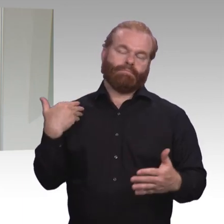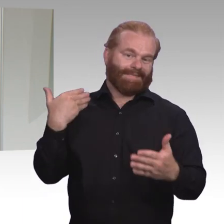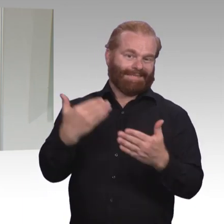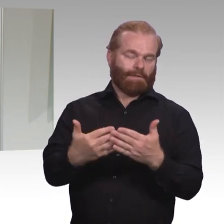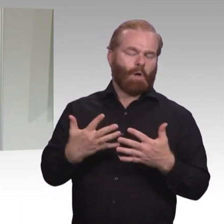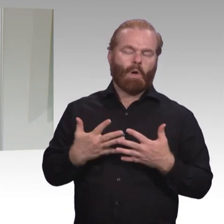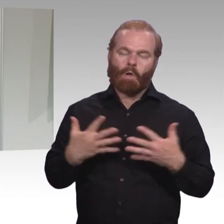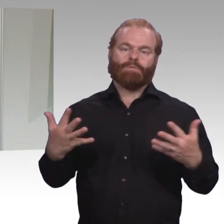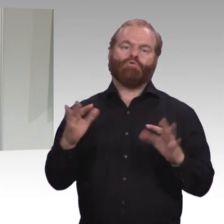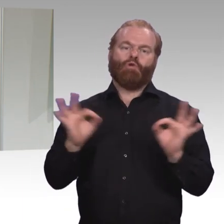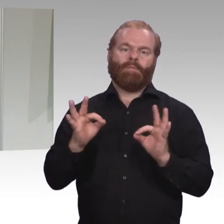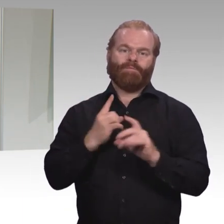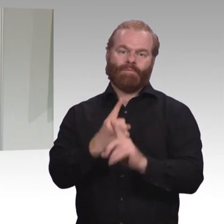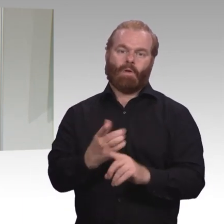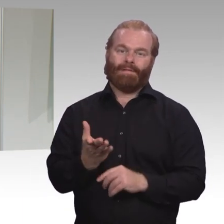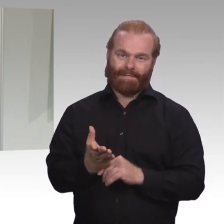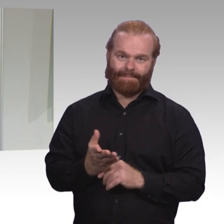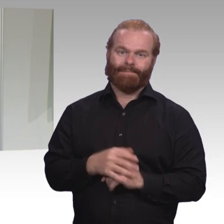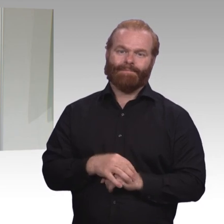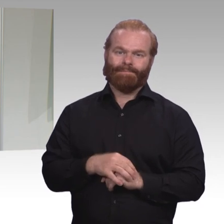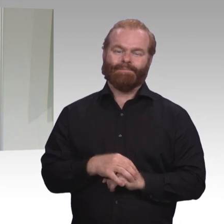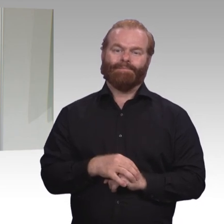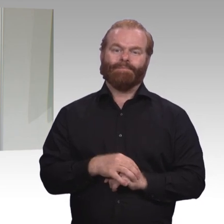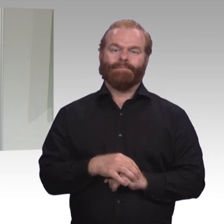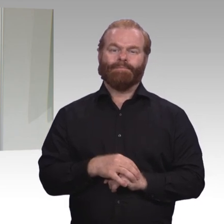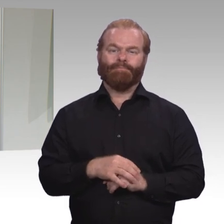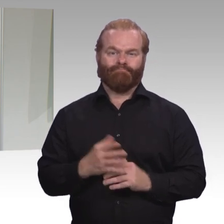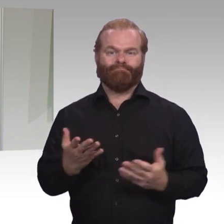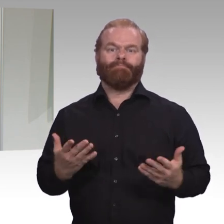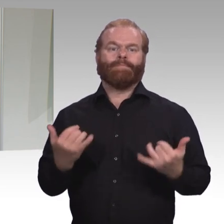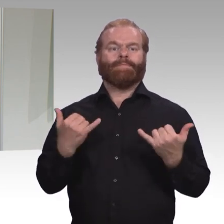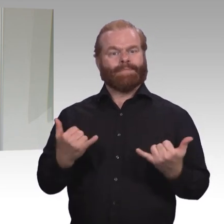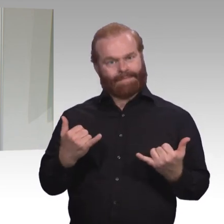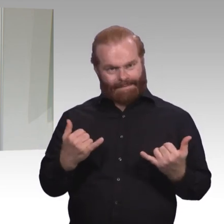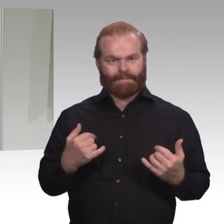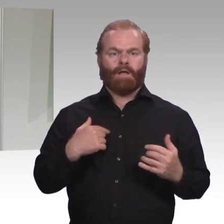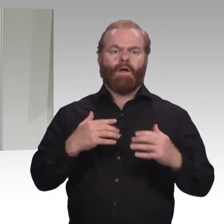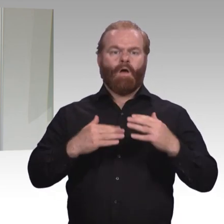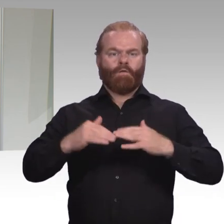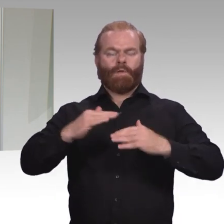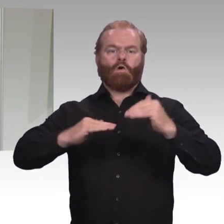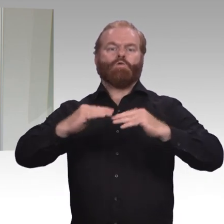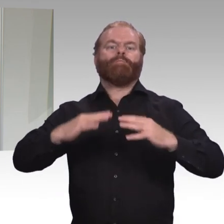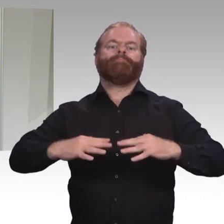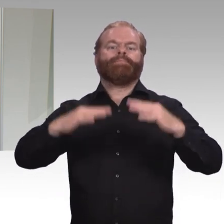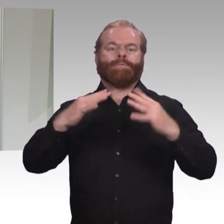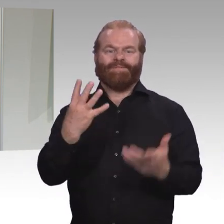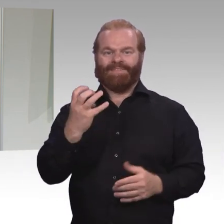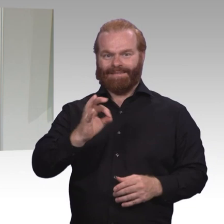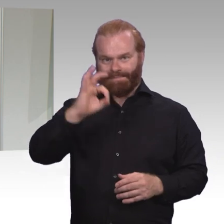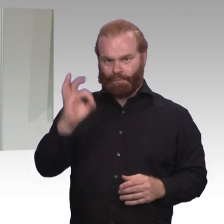Haushalt 2019, für den Olaf Scholz verantwortlich zeichnet, haben wir einen Anstieg von 12%.